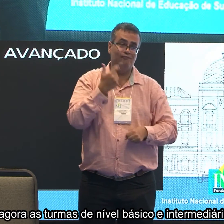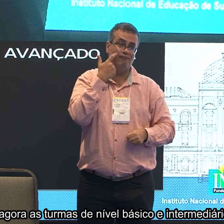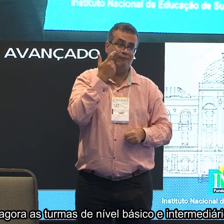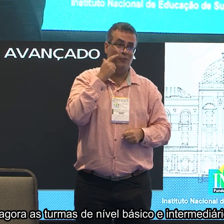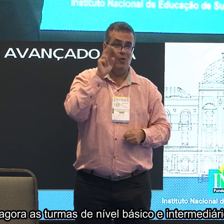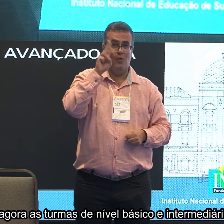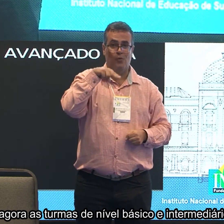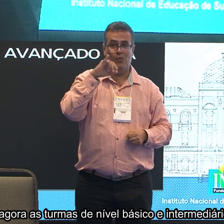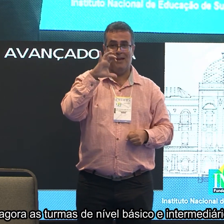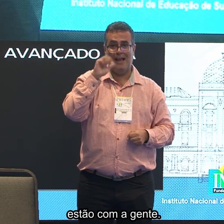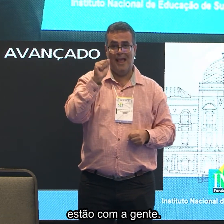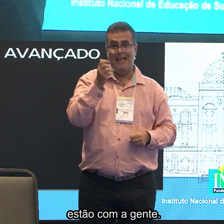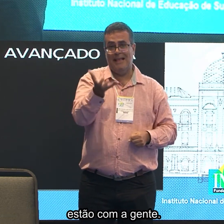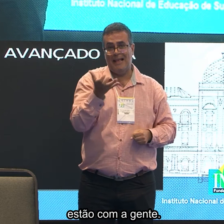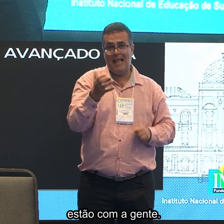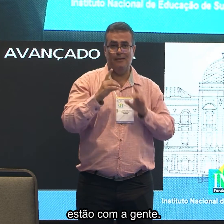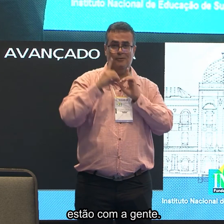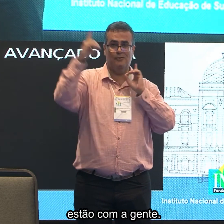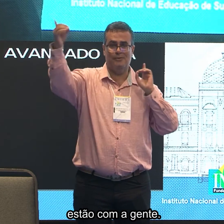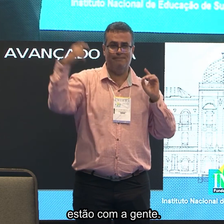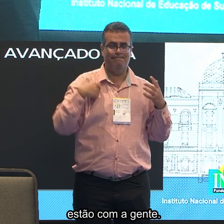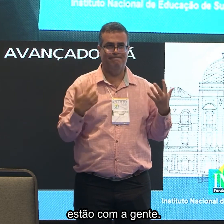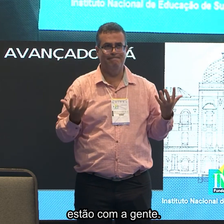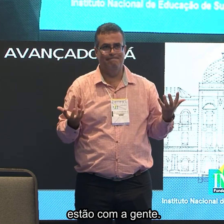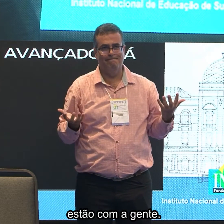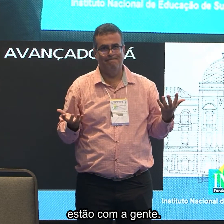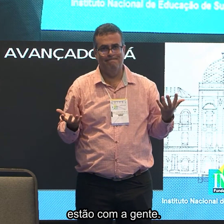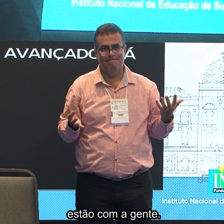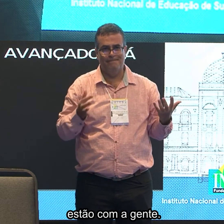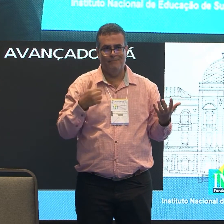as turmas de nível básico e nível intermediário estão com a gente.